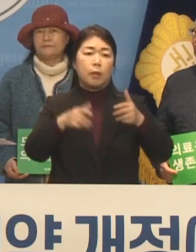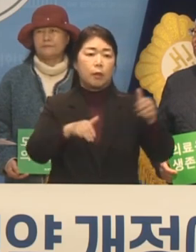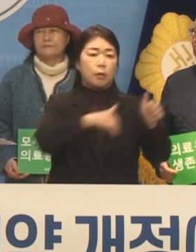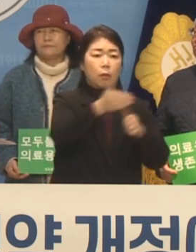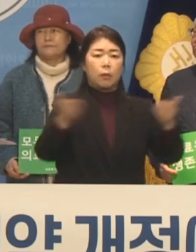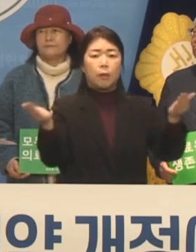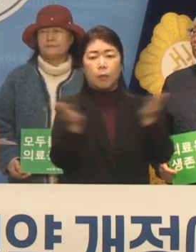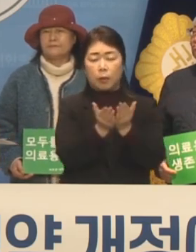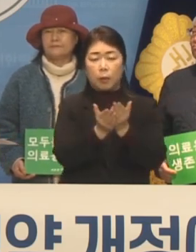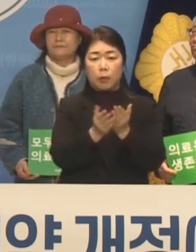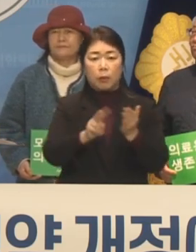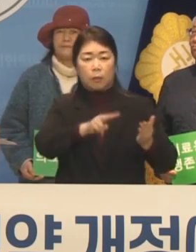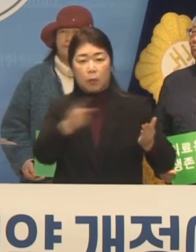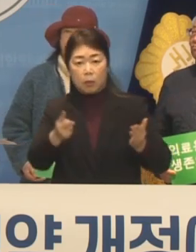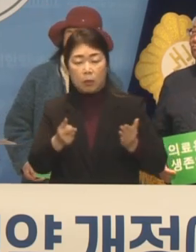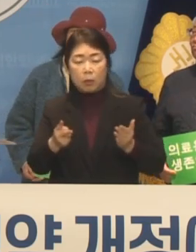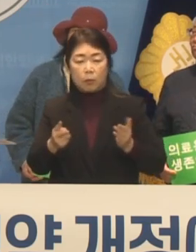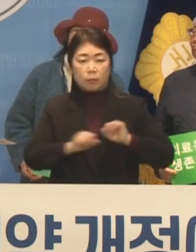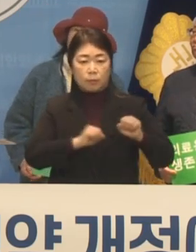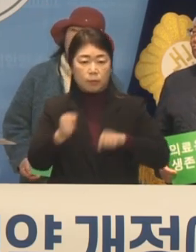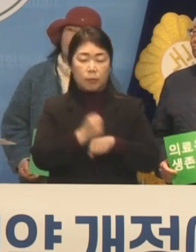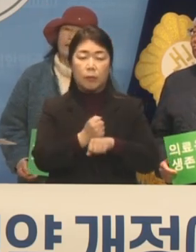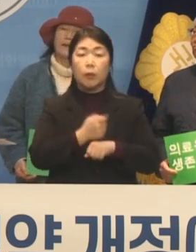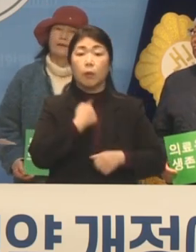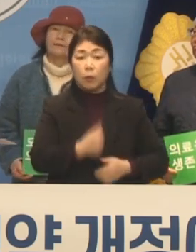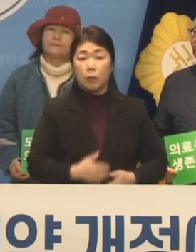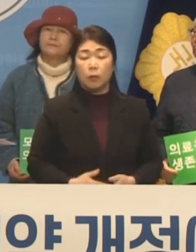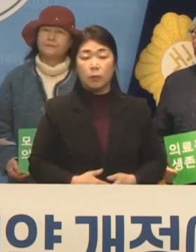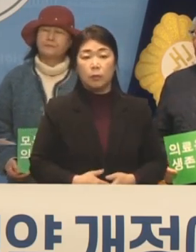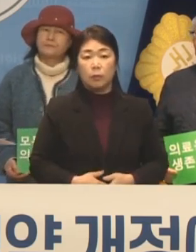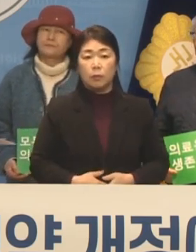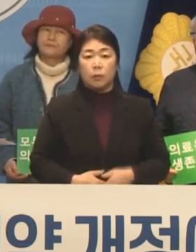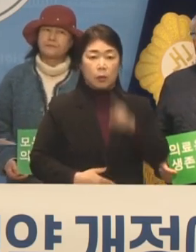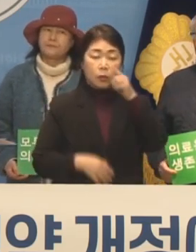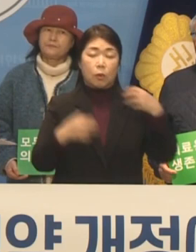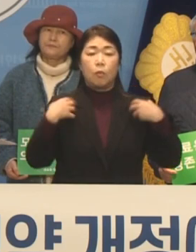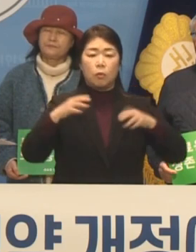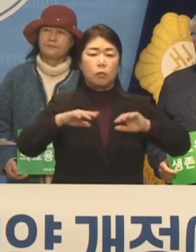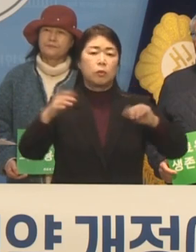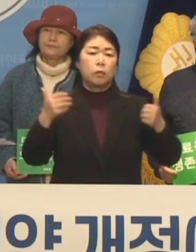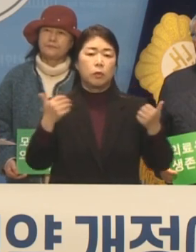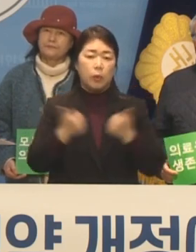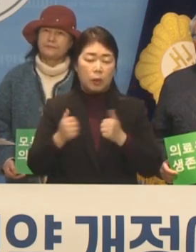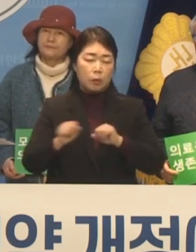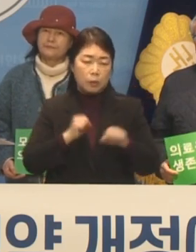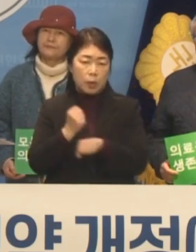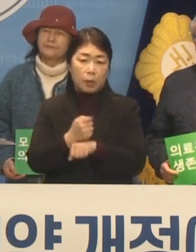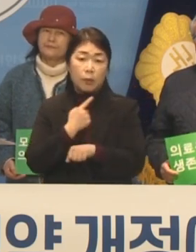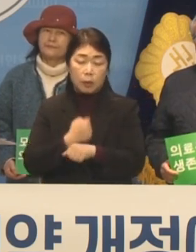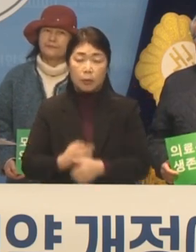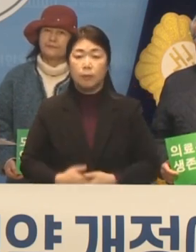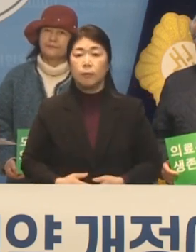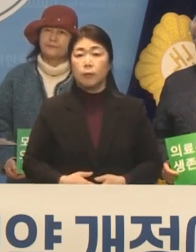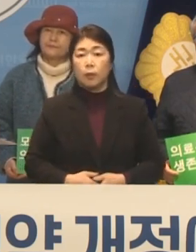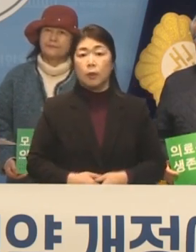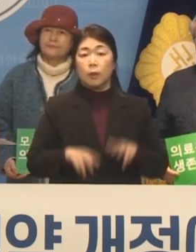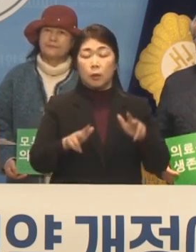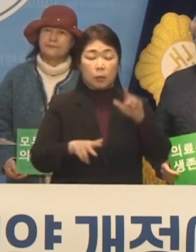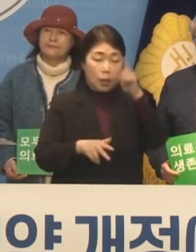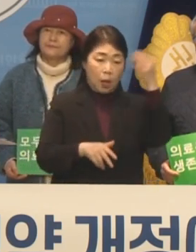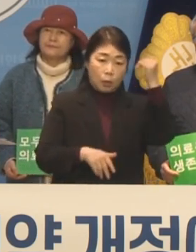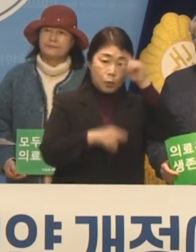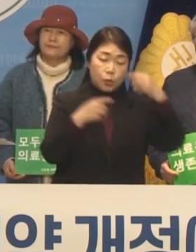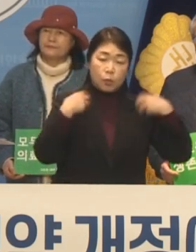경향에 발맞추어 정부와 국회가 나선 것입니다. 지금 우리